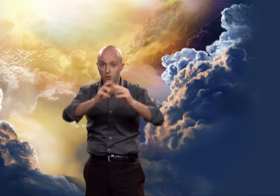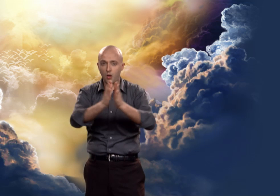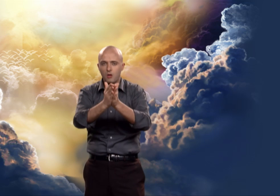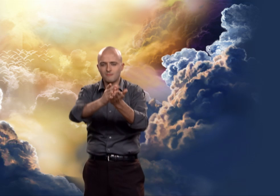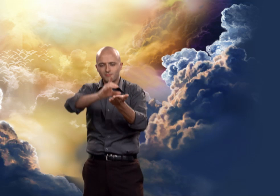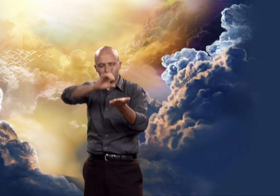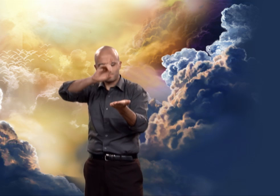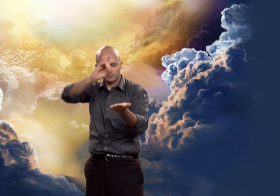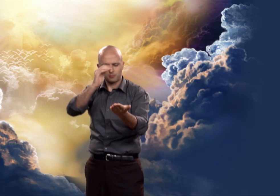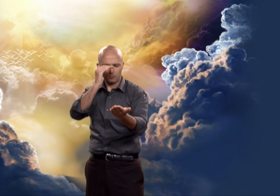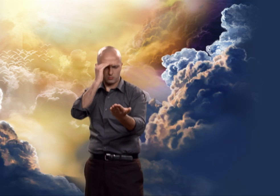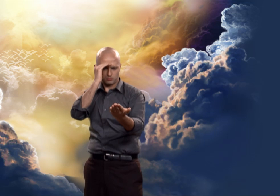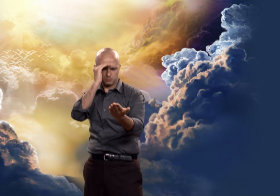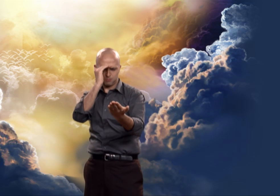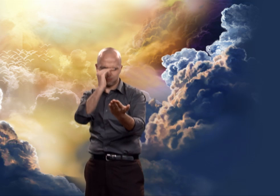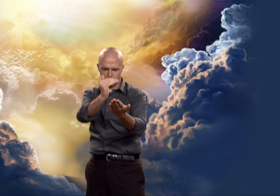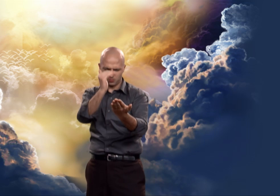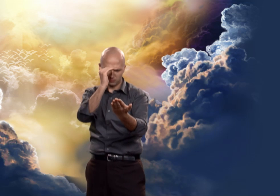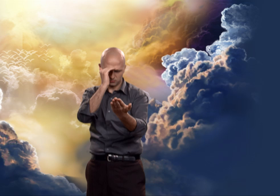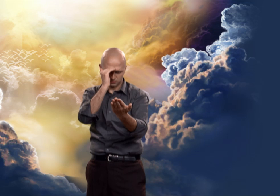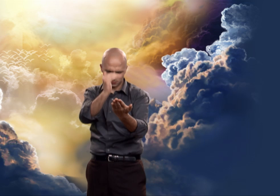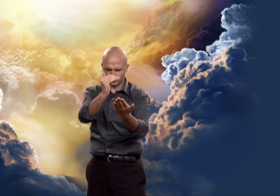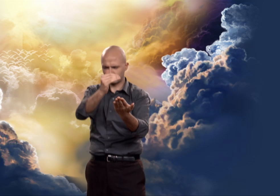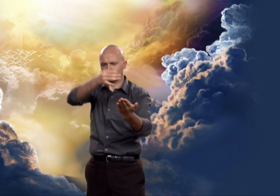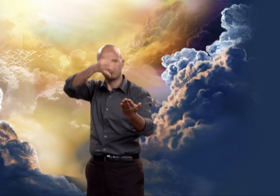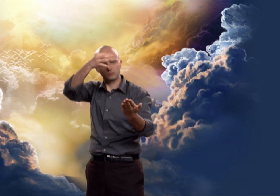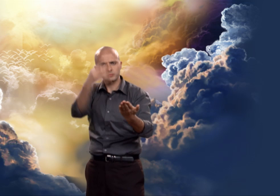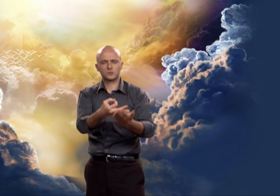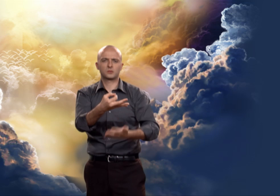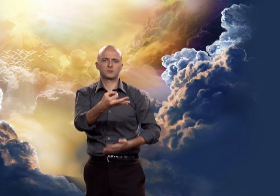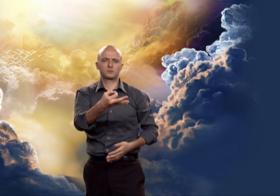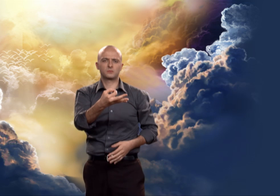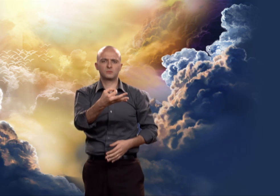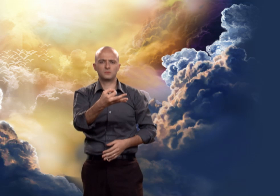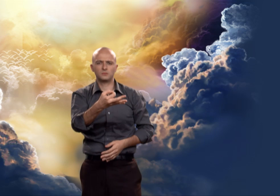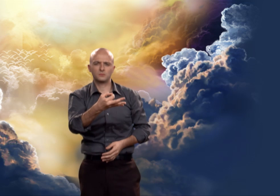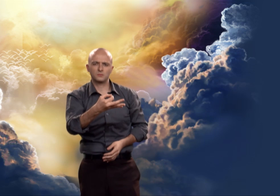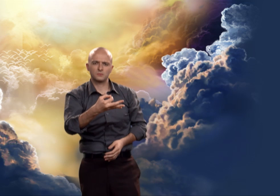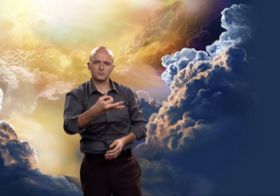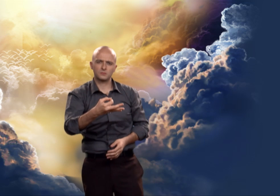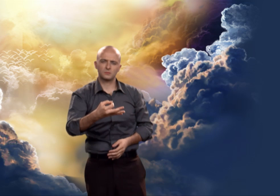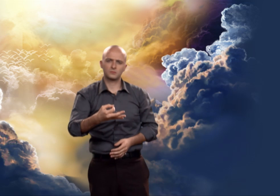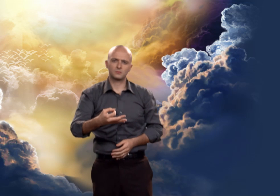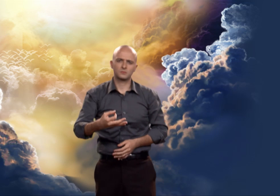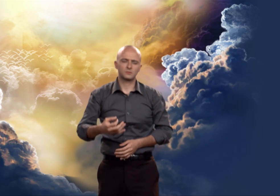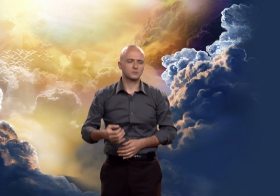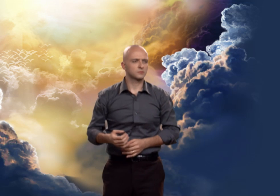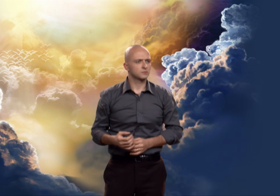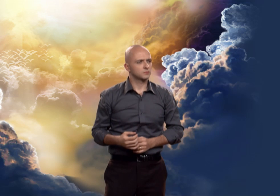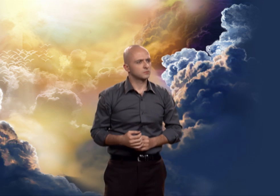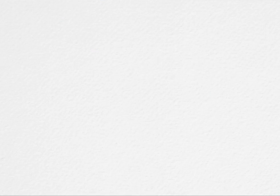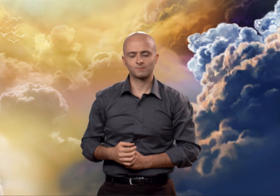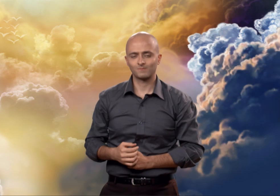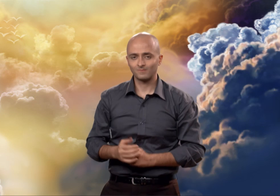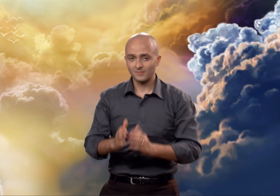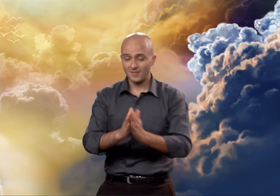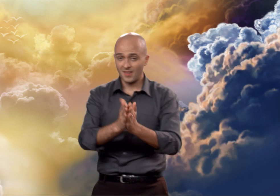Cristo vieram para mostrar a Daniel e a João o que em breve há de acontecer. Os importantes assuntos que dizem respeito à